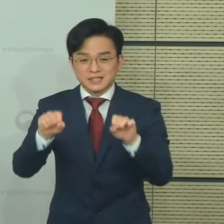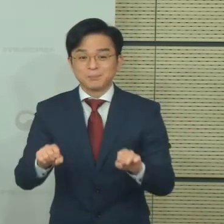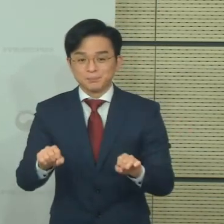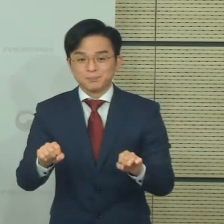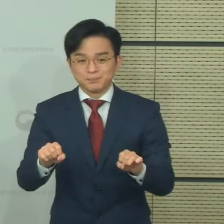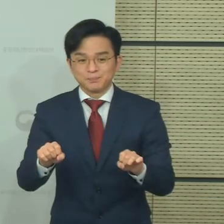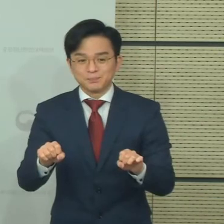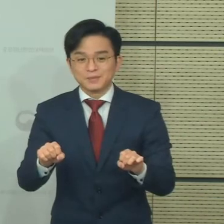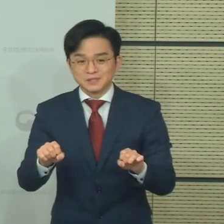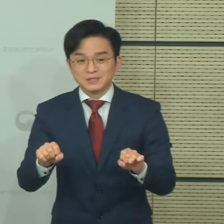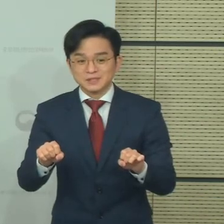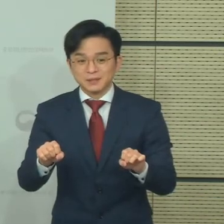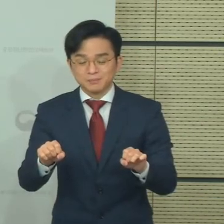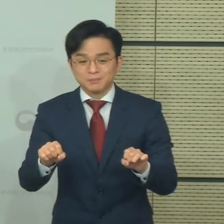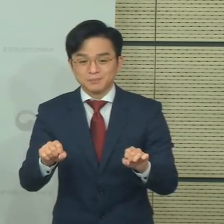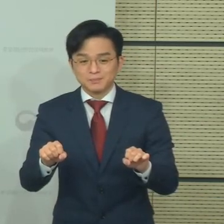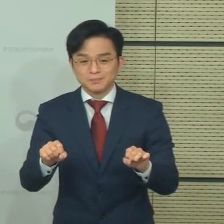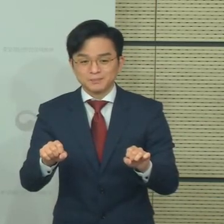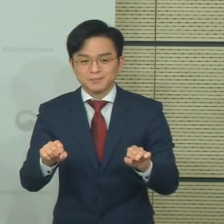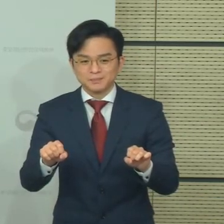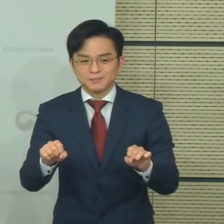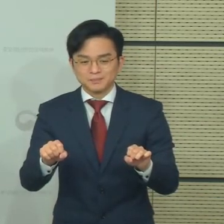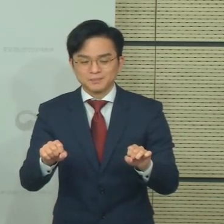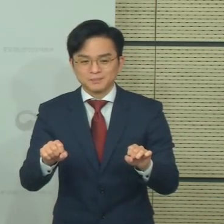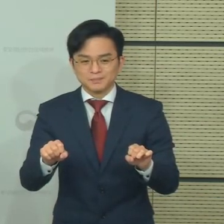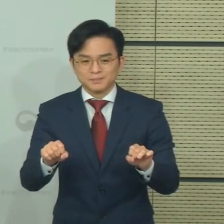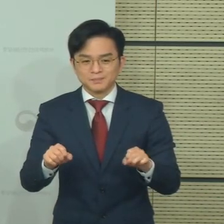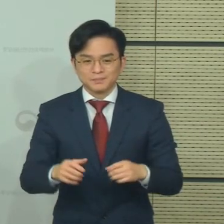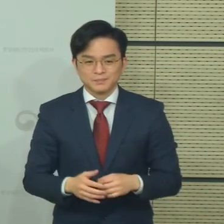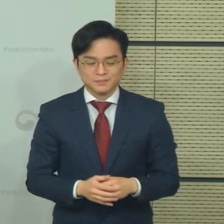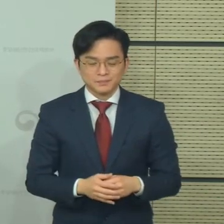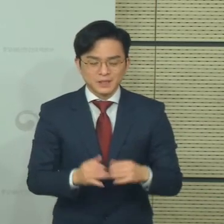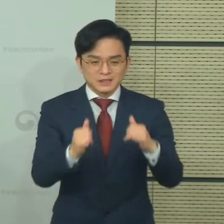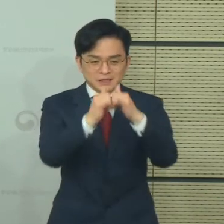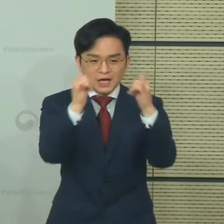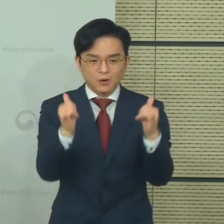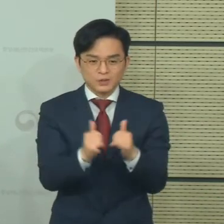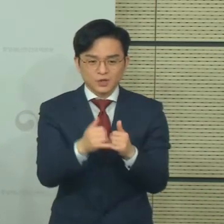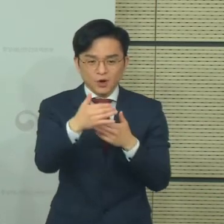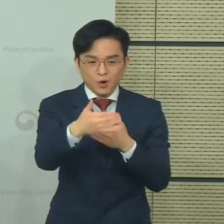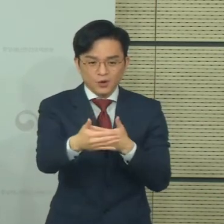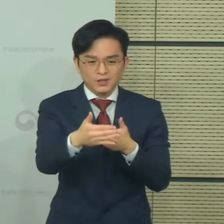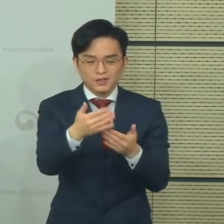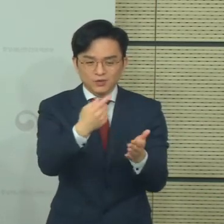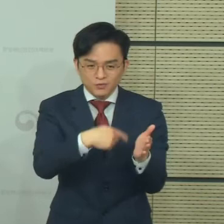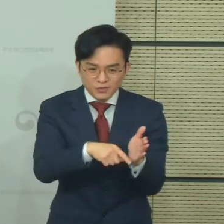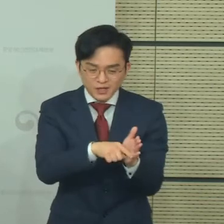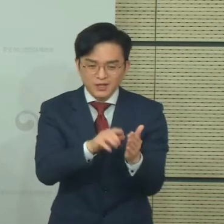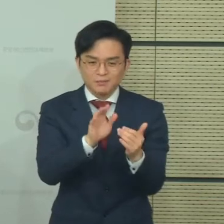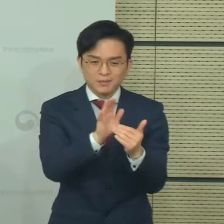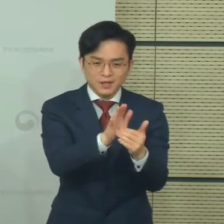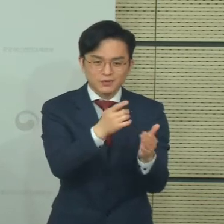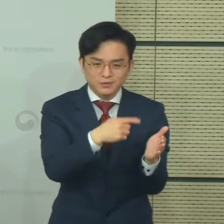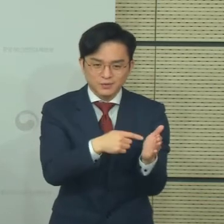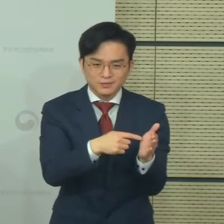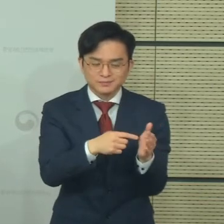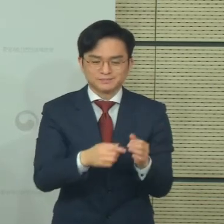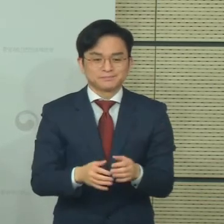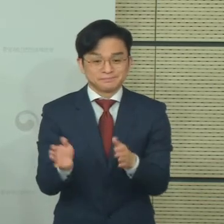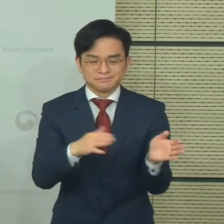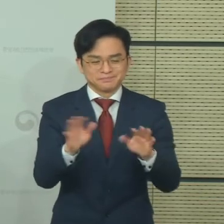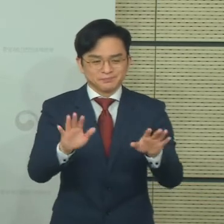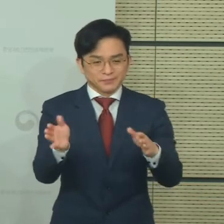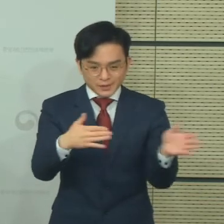지역사회 감염을 줄이는 것이 강화된 사회적 거리두기의 목표라고 하셨는데요. 확진자 수가 어느 정도 떨어지는 걸